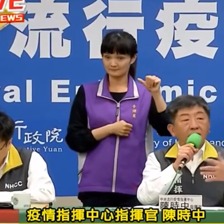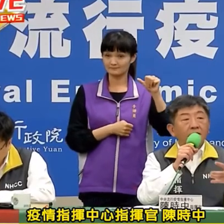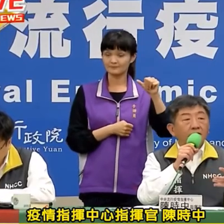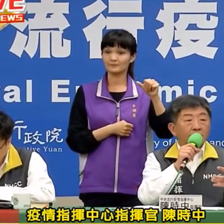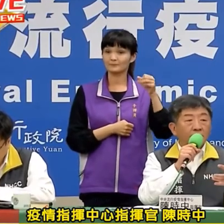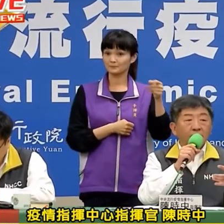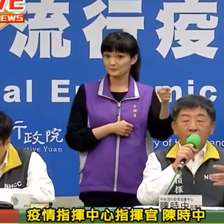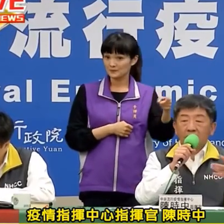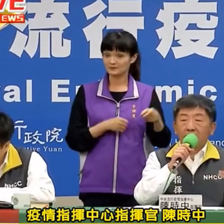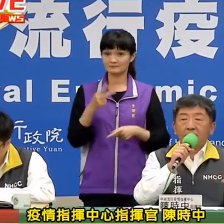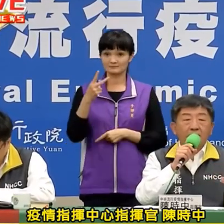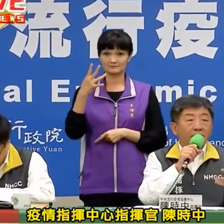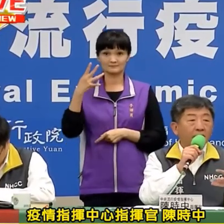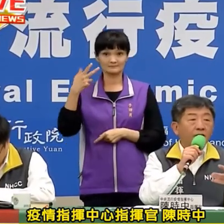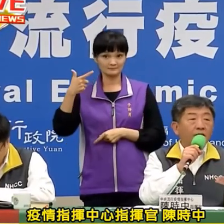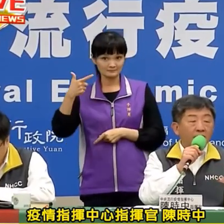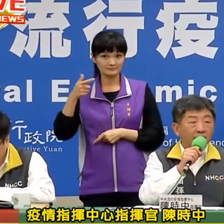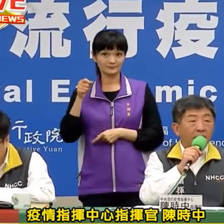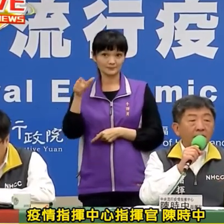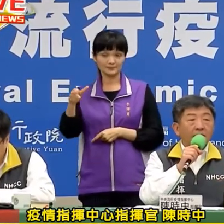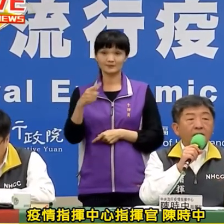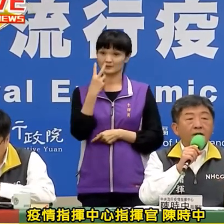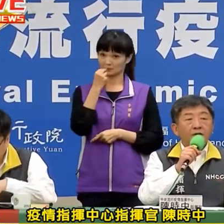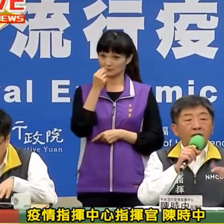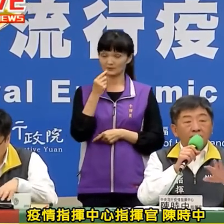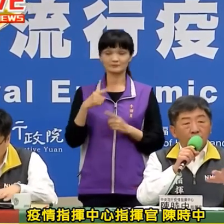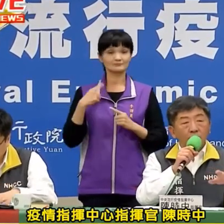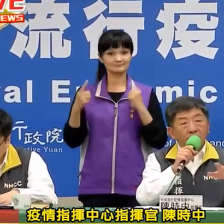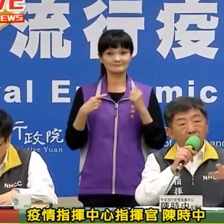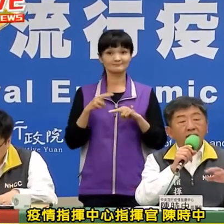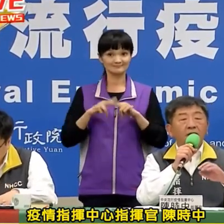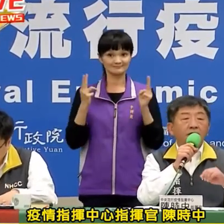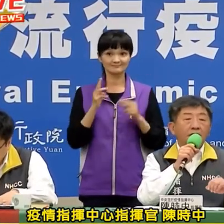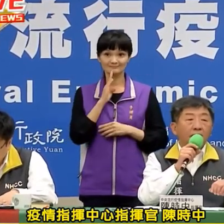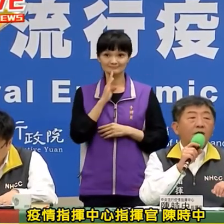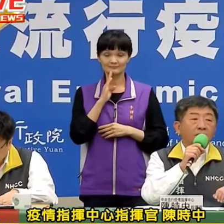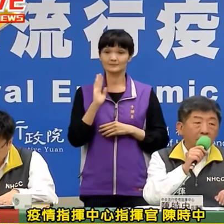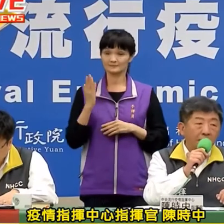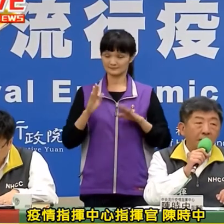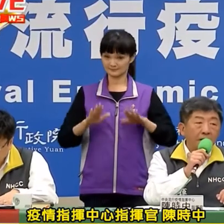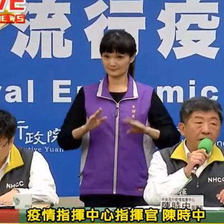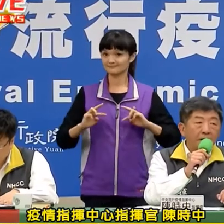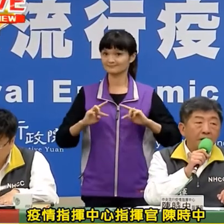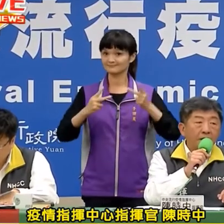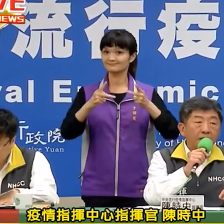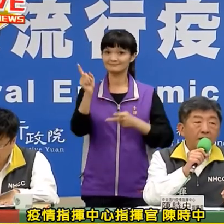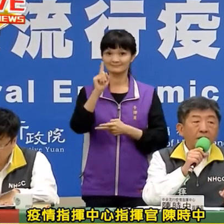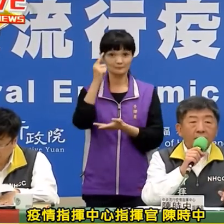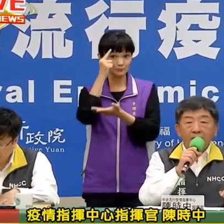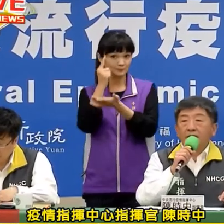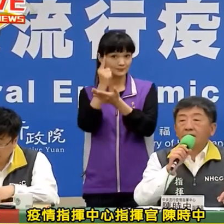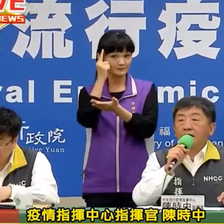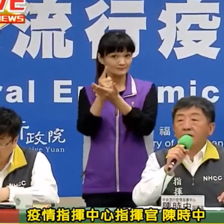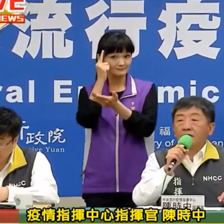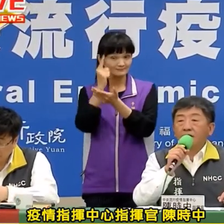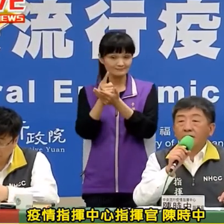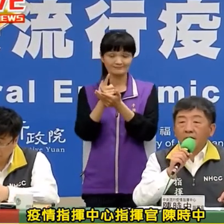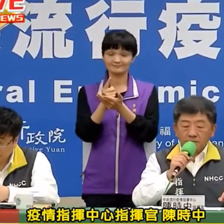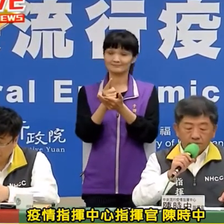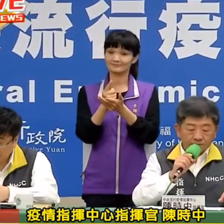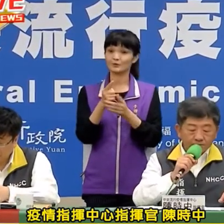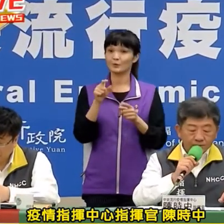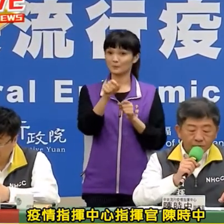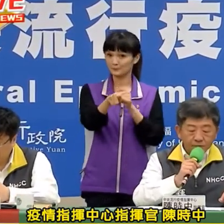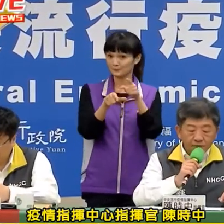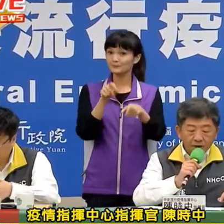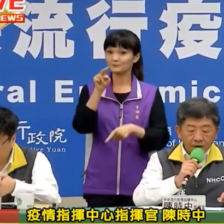号买，26是双号买，礼拜天大家都可以买，那我们现在改做每一天大家都可以买，好，哦，每一天大家都可